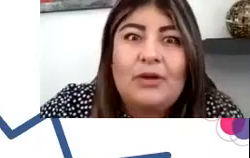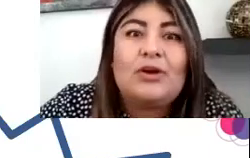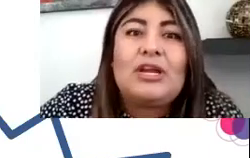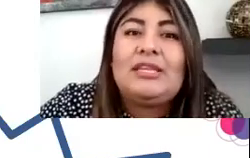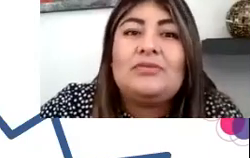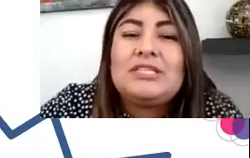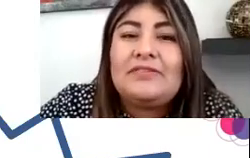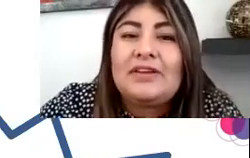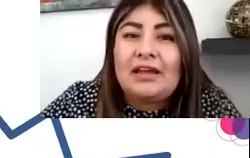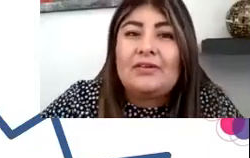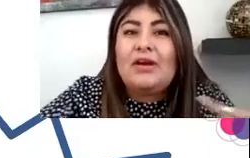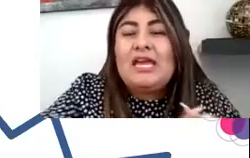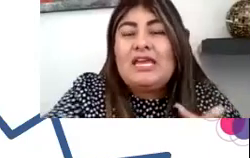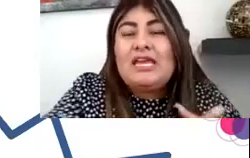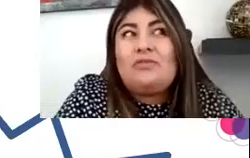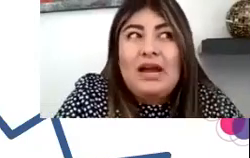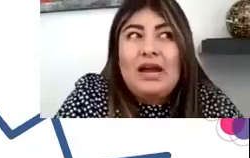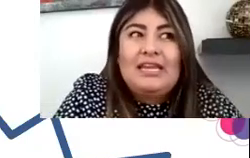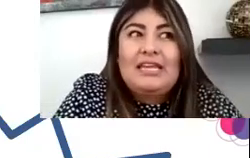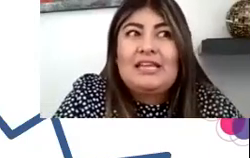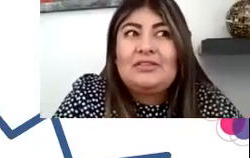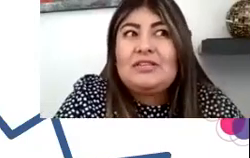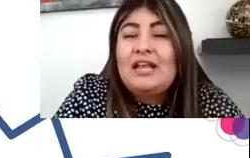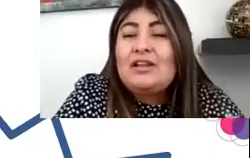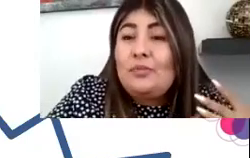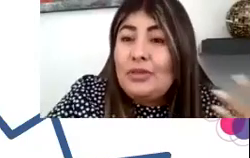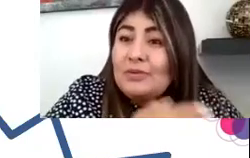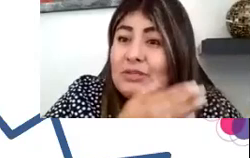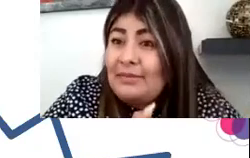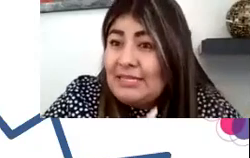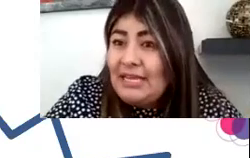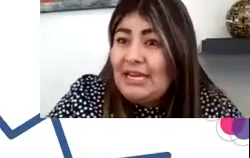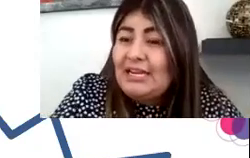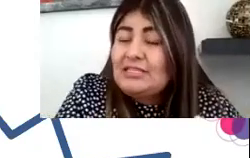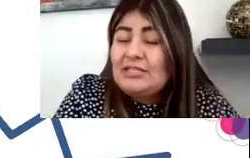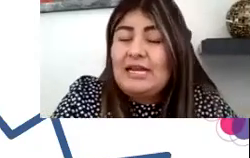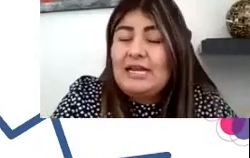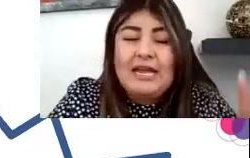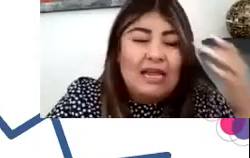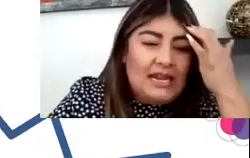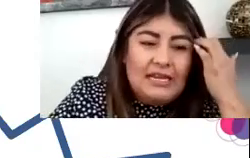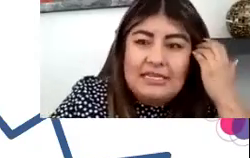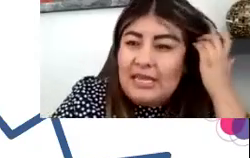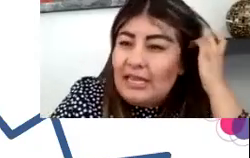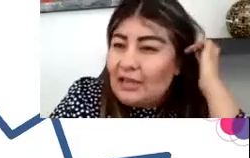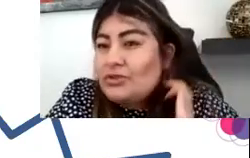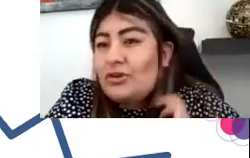que tienen un significado igual, y entonces no podemos avanzar en esta inclusión que